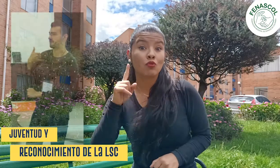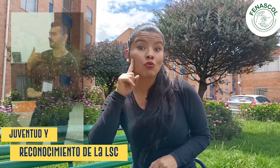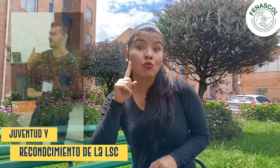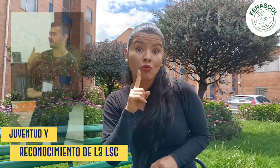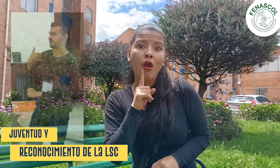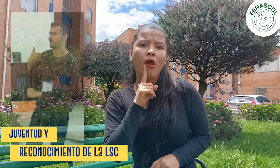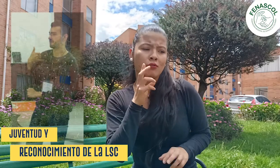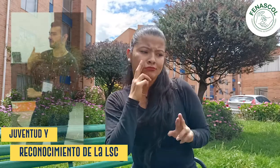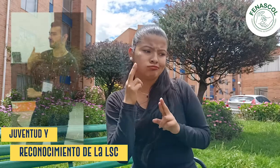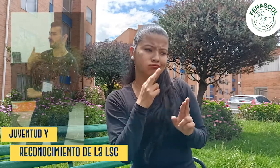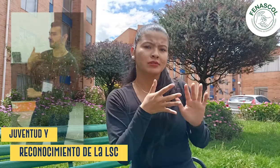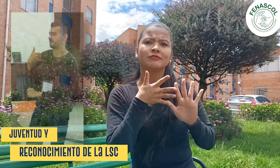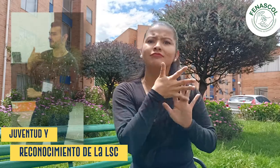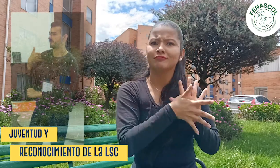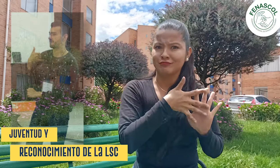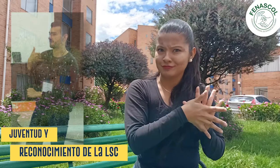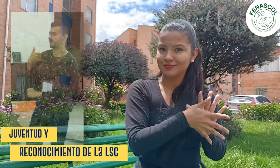Juventud y reconocimiento de la LSC.